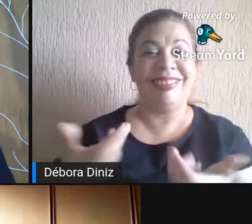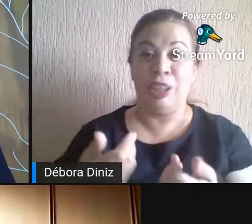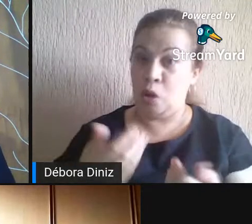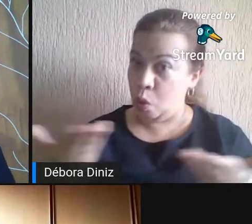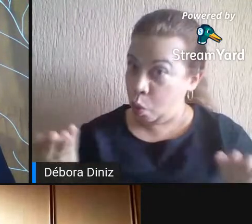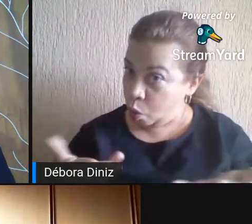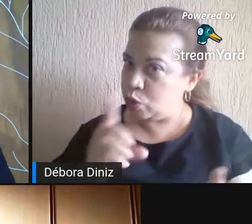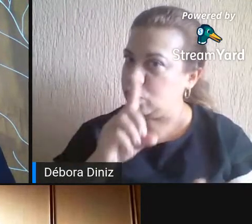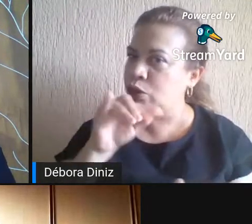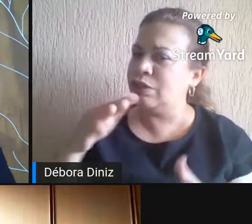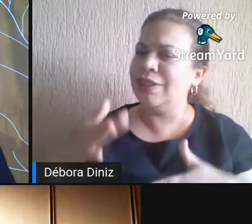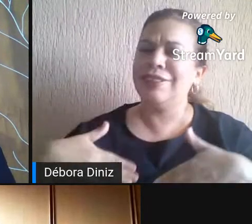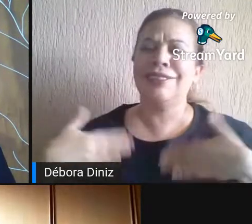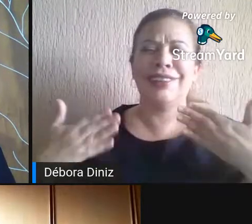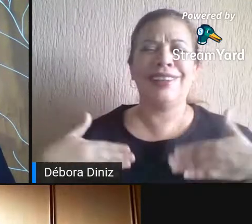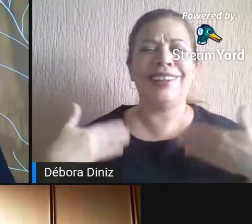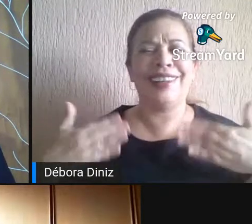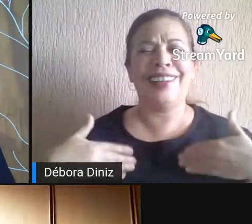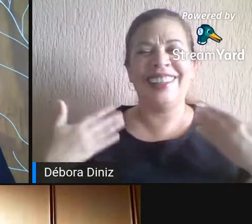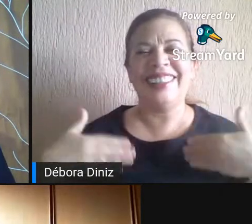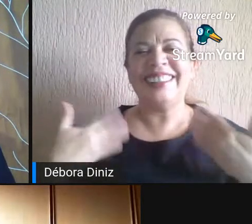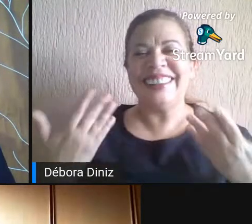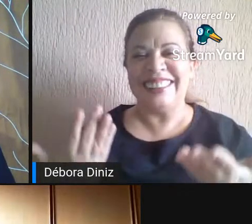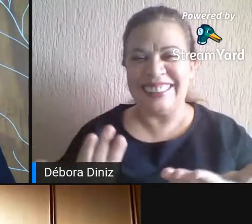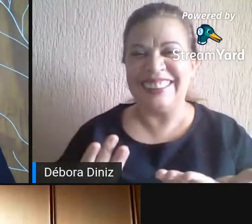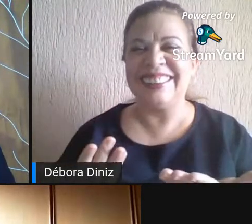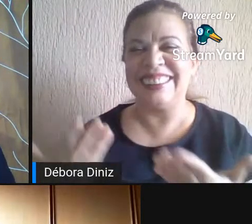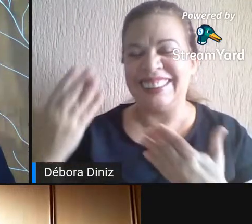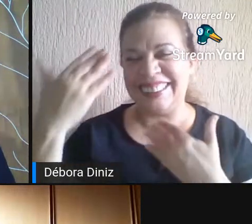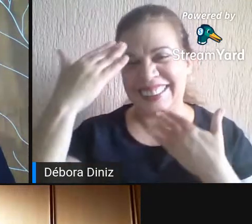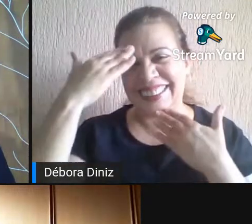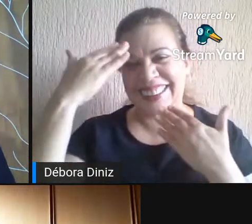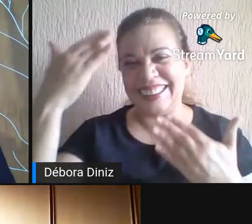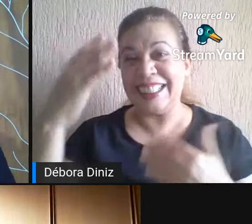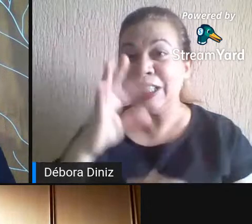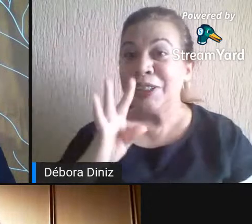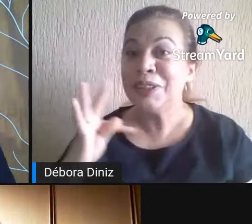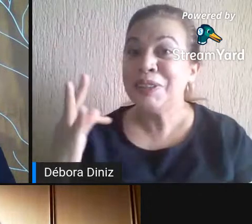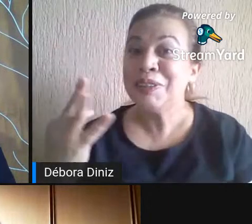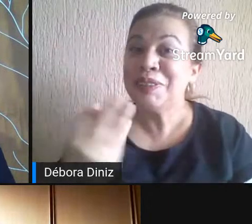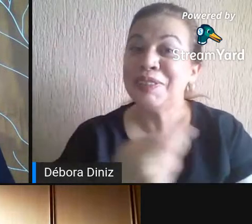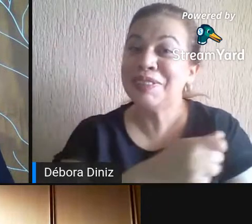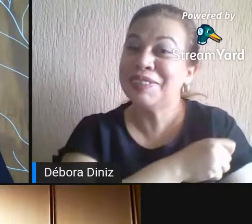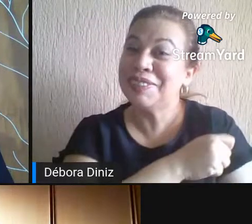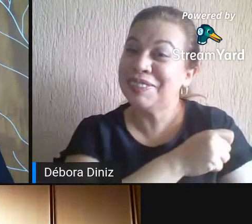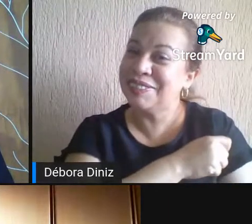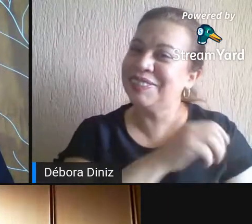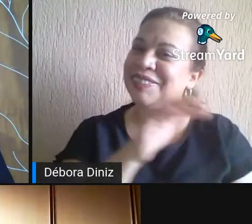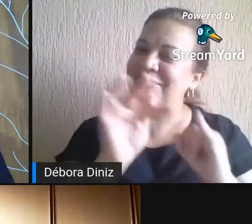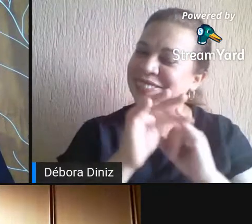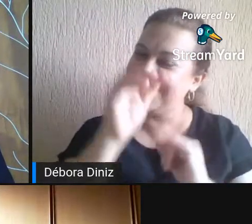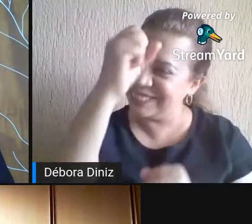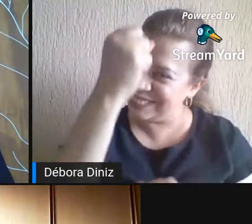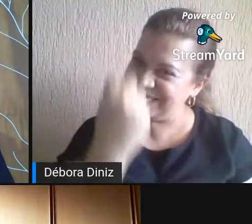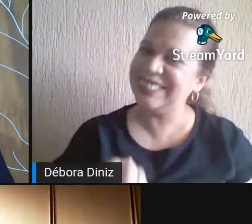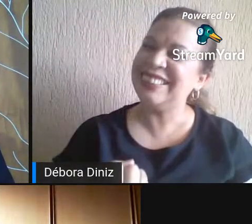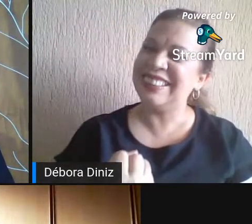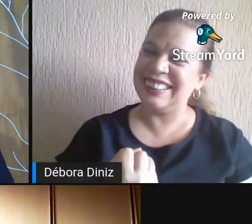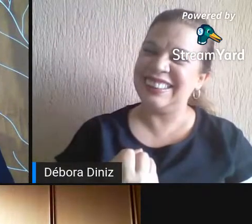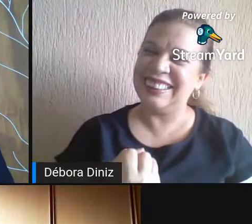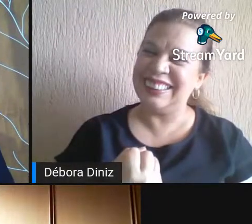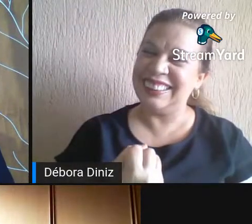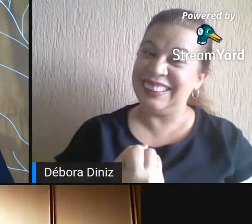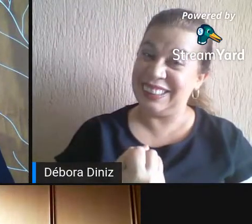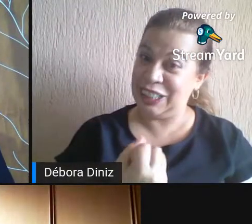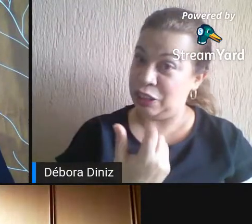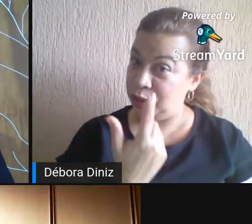alegria comemorar, agradecer a todos os discentes da instituição e os outros, né,